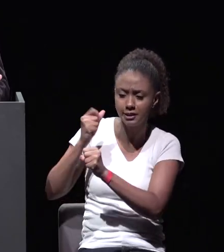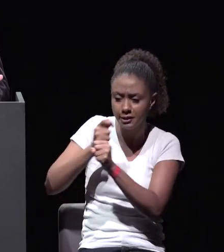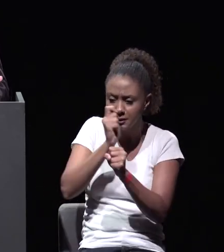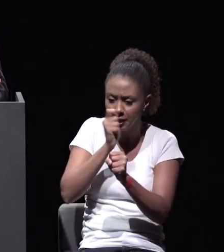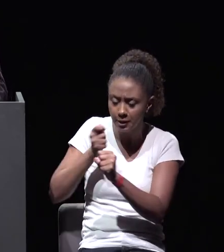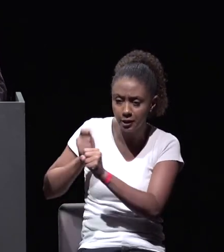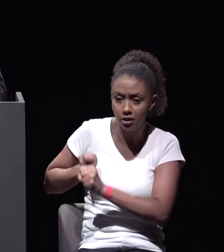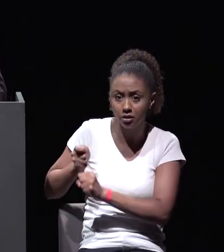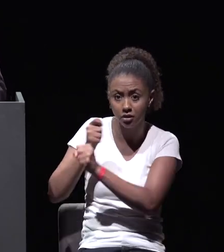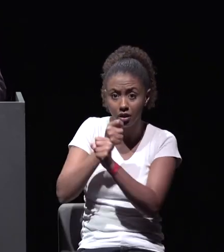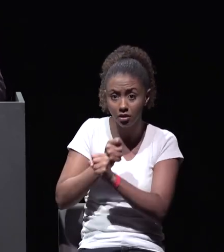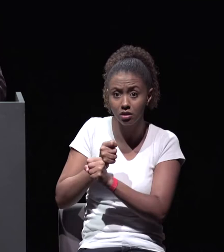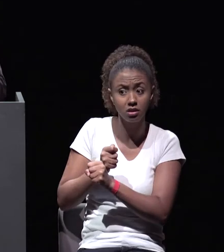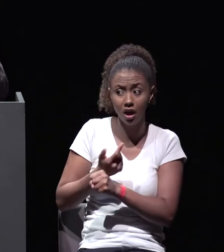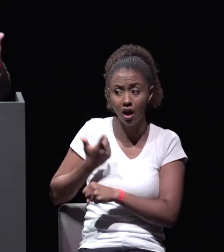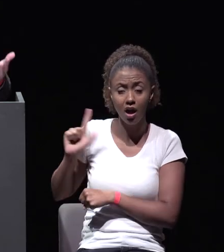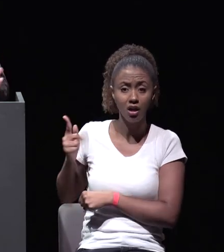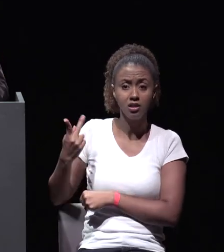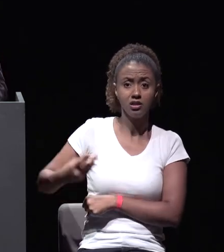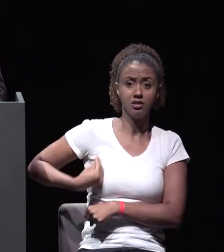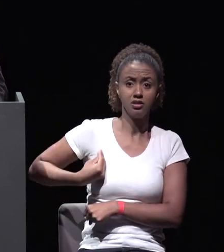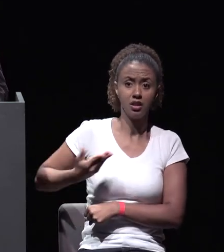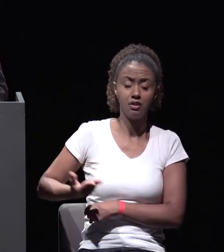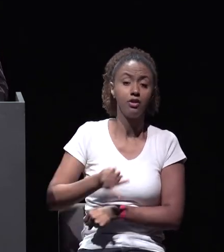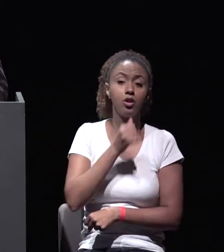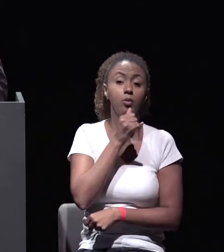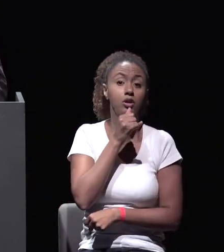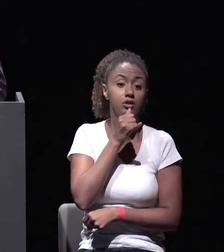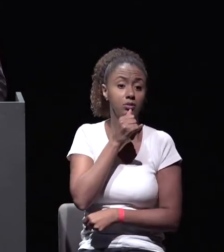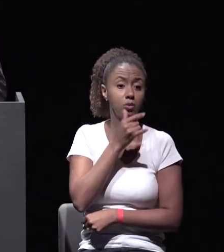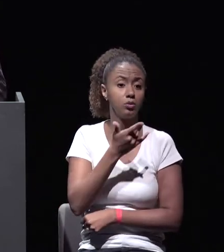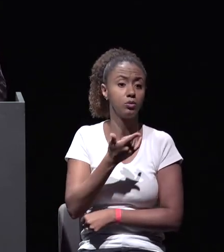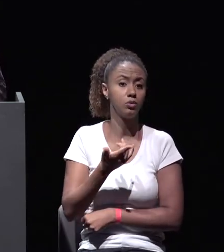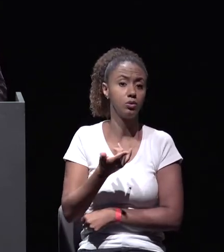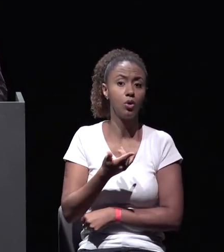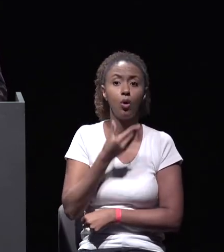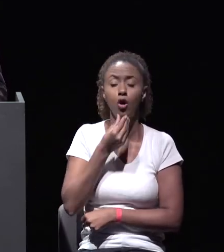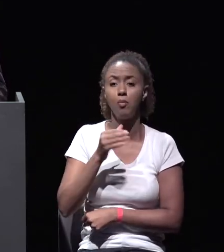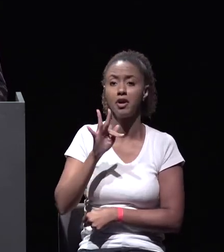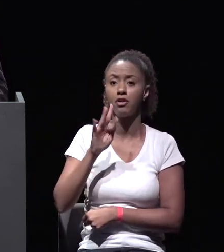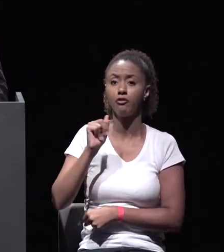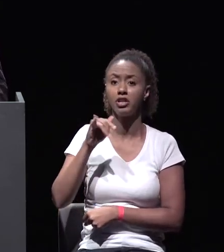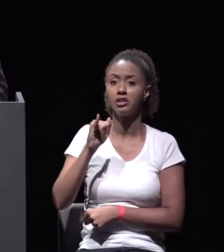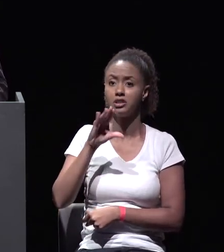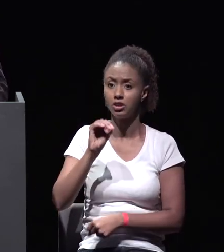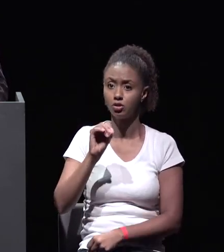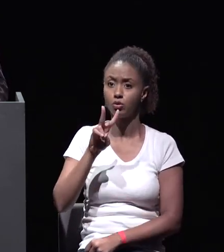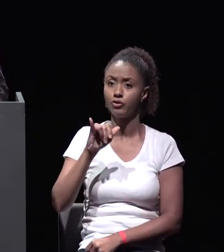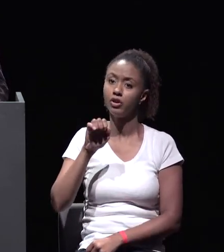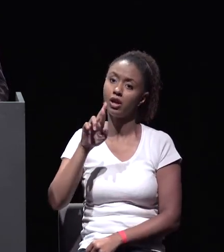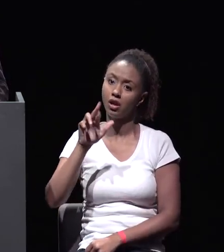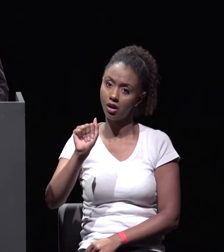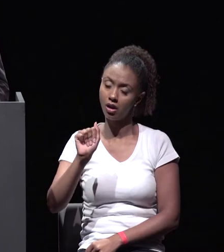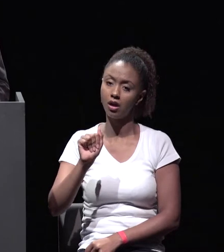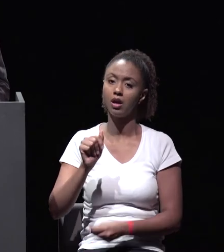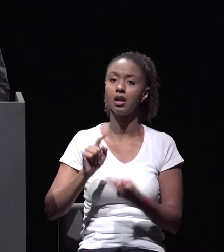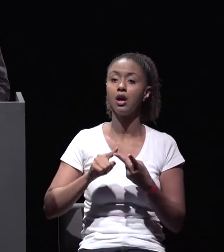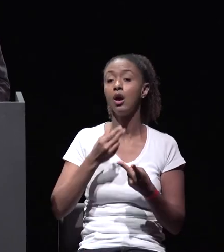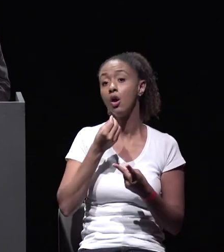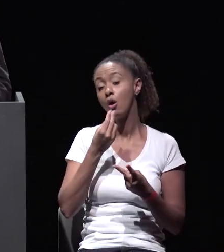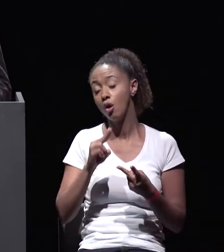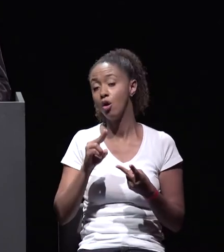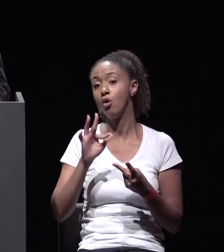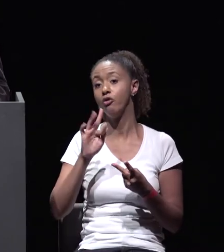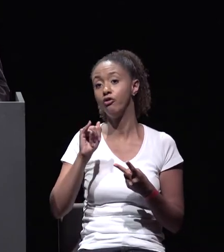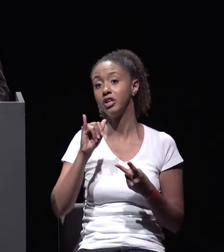possibilitará eventualmente a existência dele a gente tem por exemplo caso mesmo a do francisco ver as ervas nec ou o de francisco xavier de